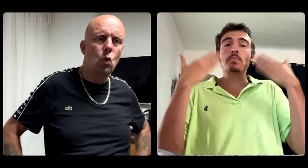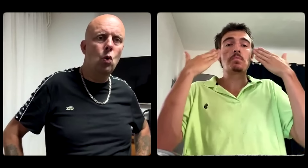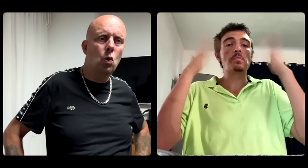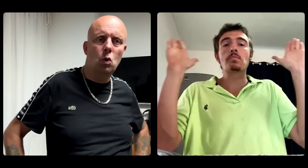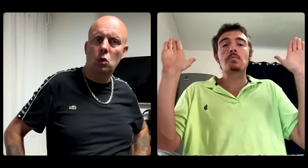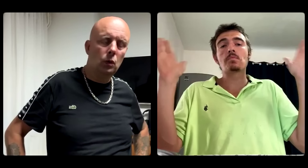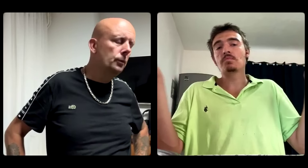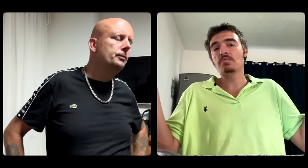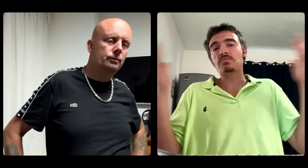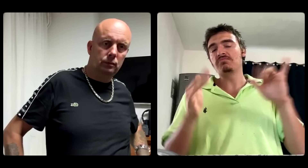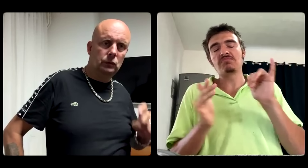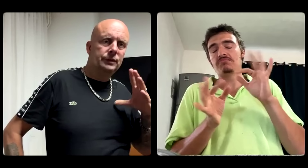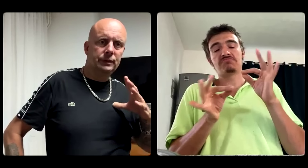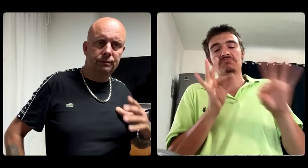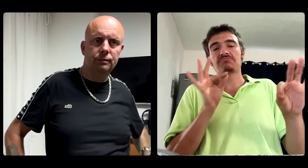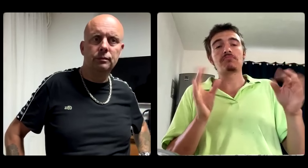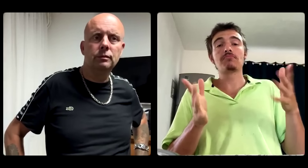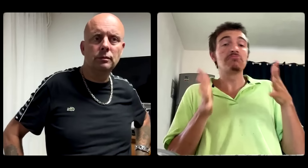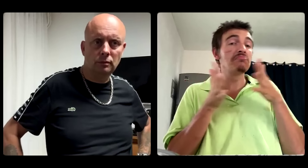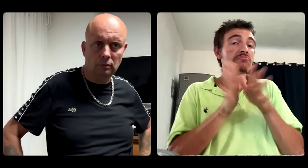Ja, maar dus ik ben meerdere keren geweest.